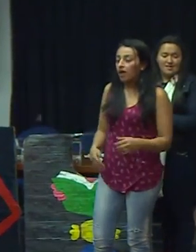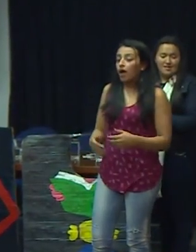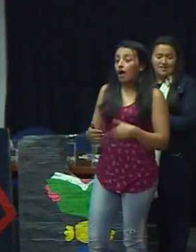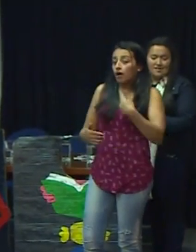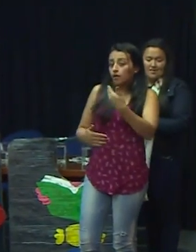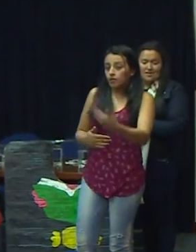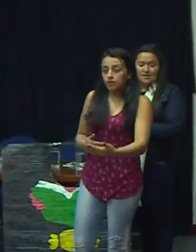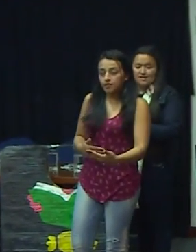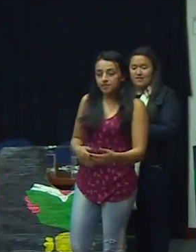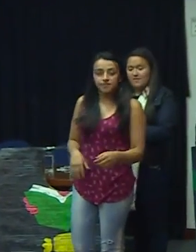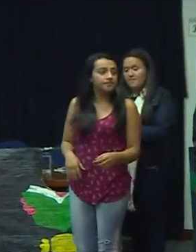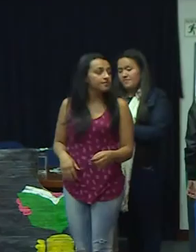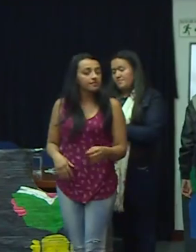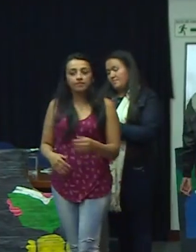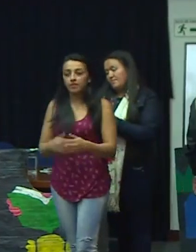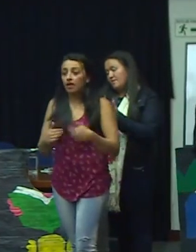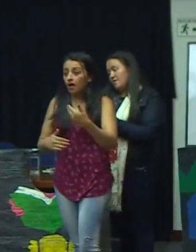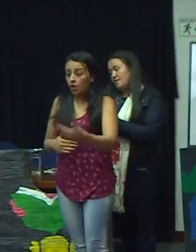Bueno, ya terminamos el segundo momento.